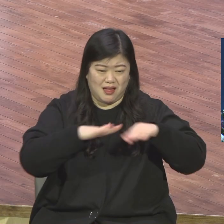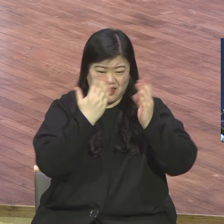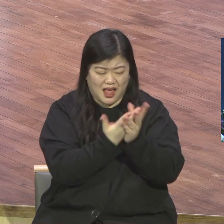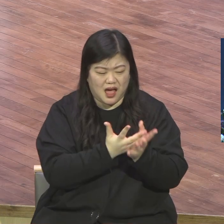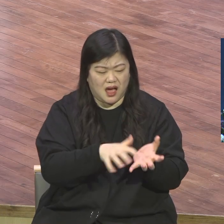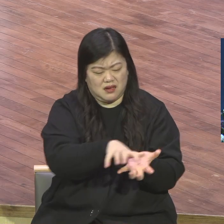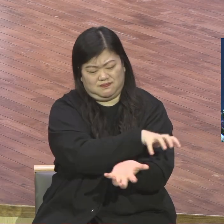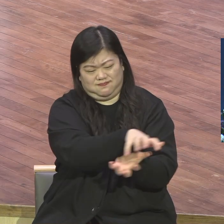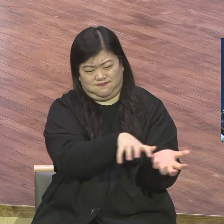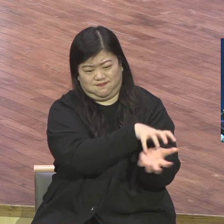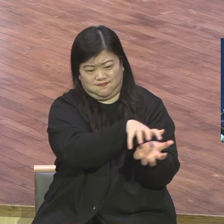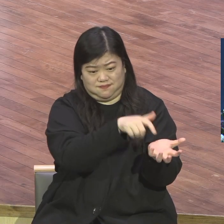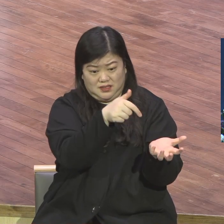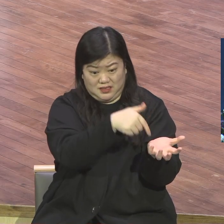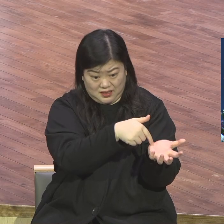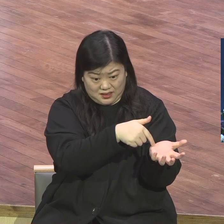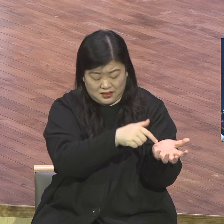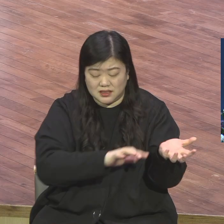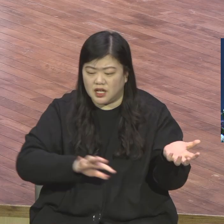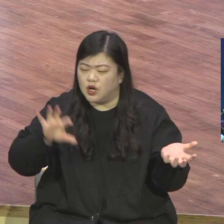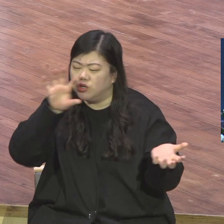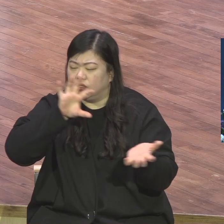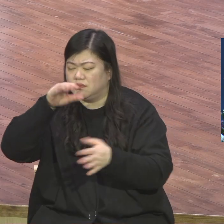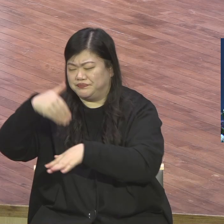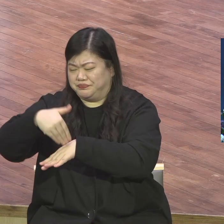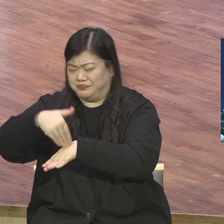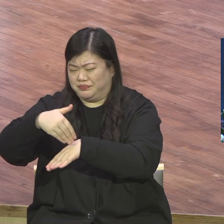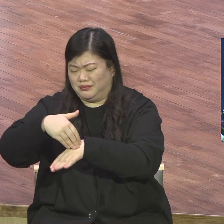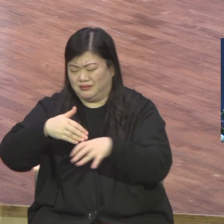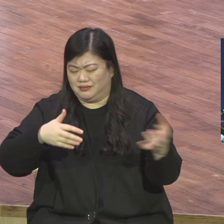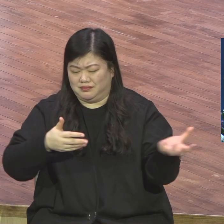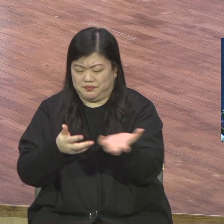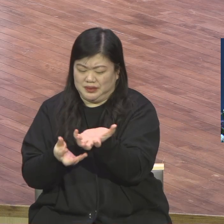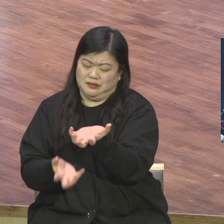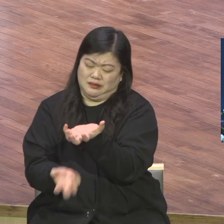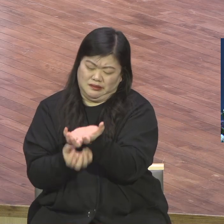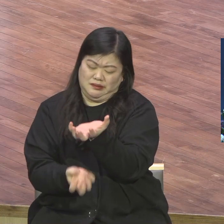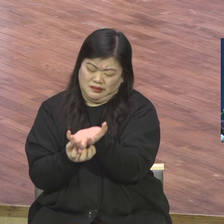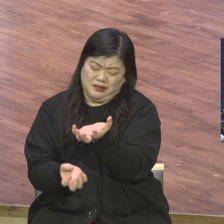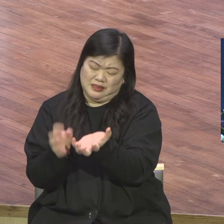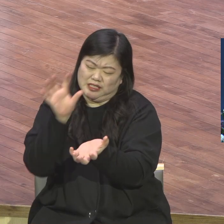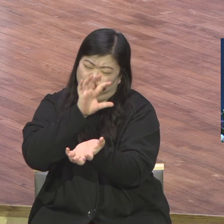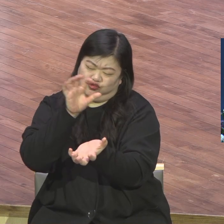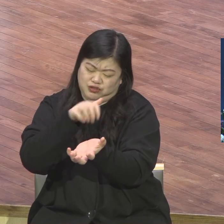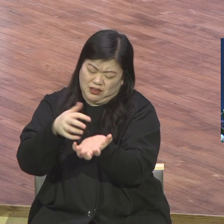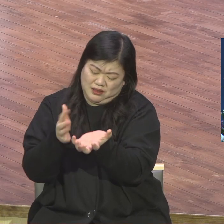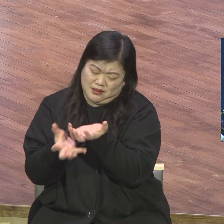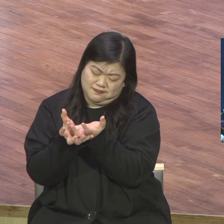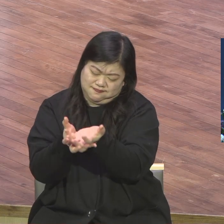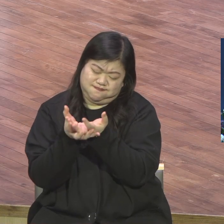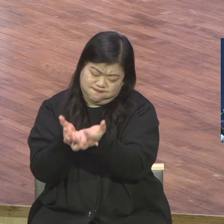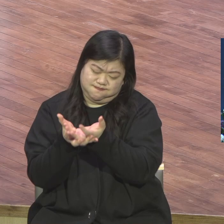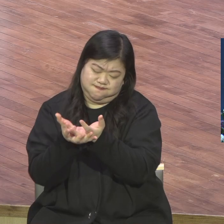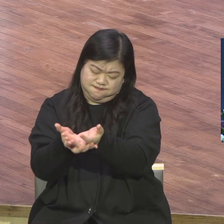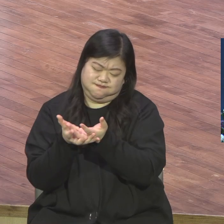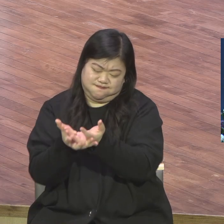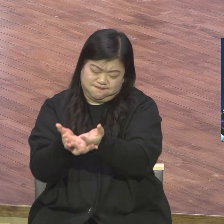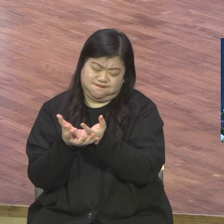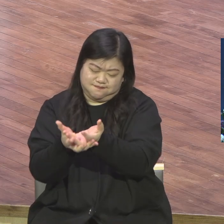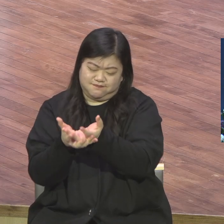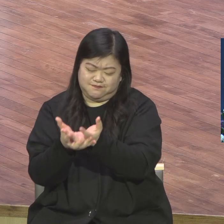빠져나가게 하는 것이 뭐냐? 연단의 연단. 연단. 자, 영적인